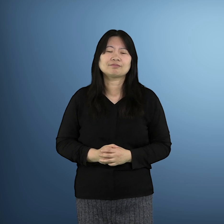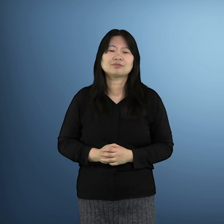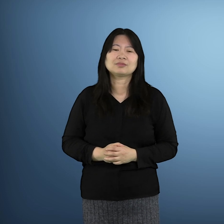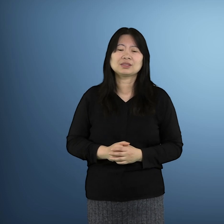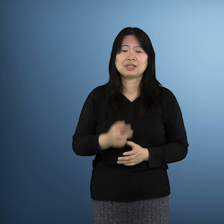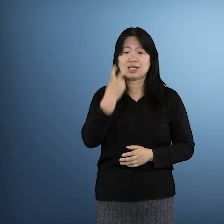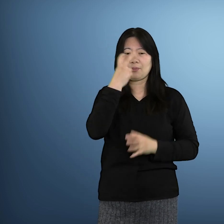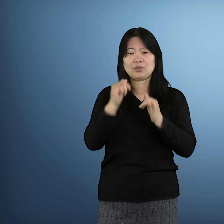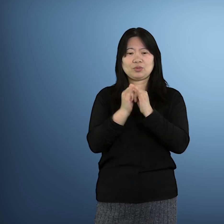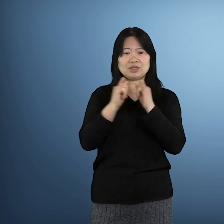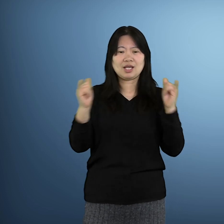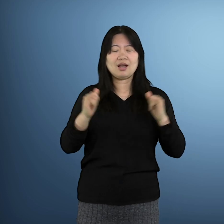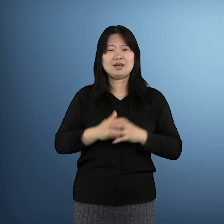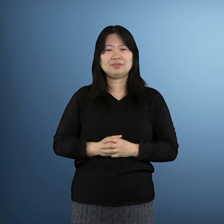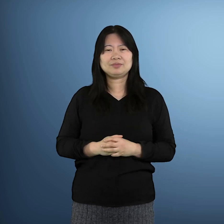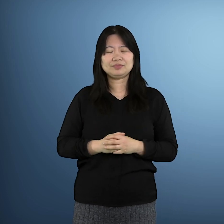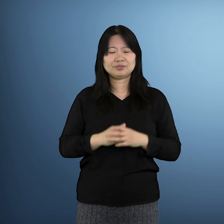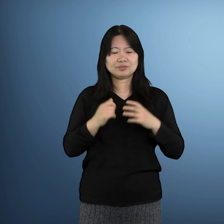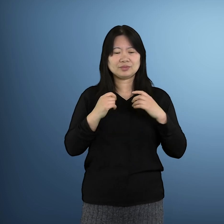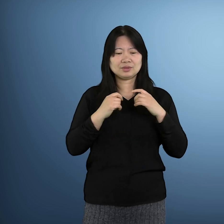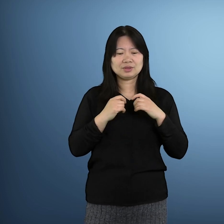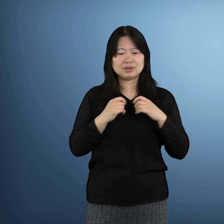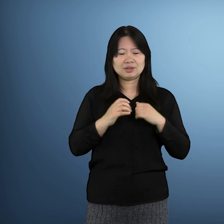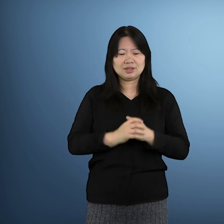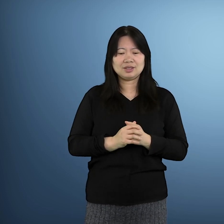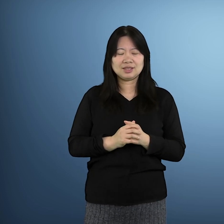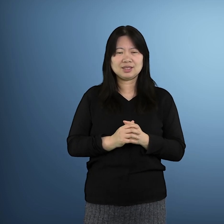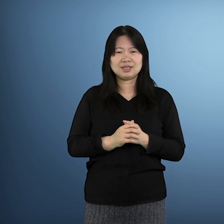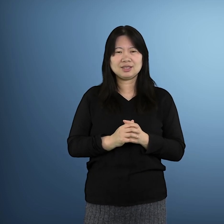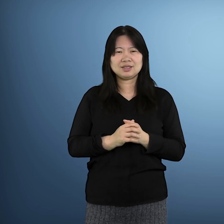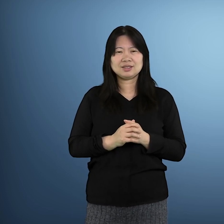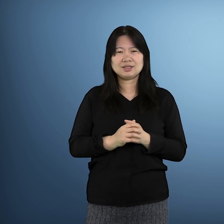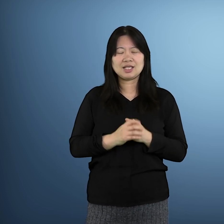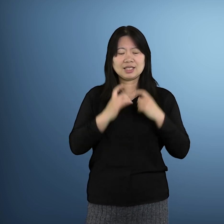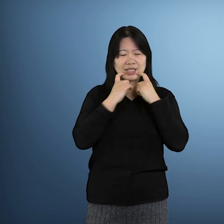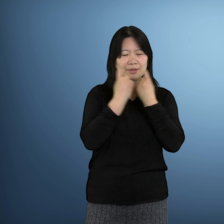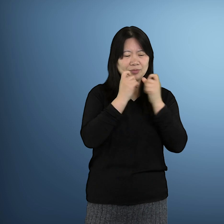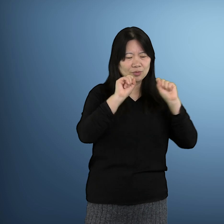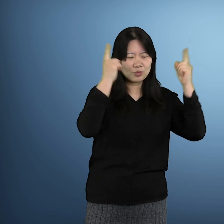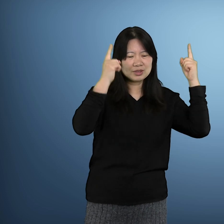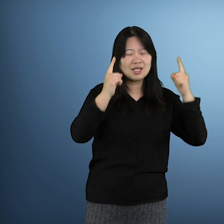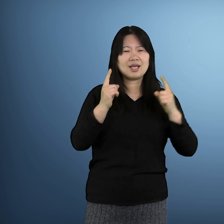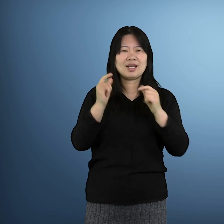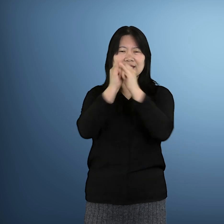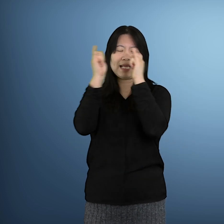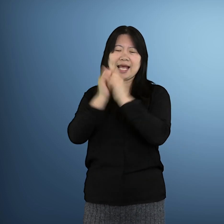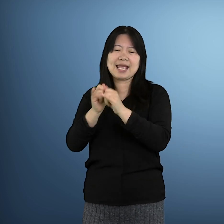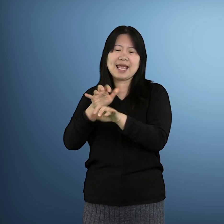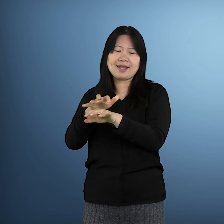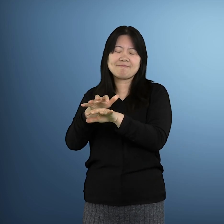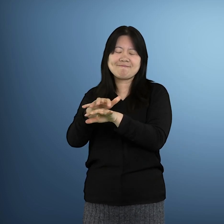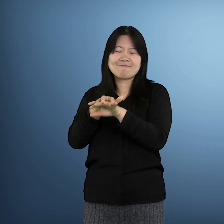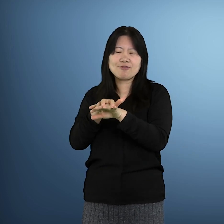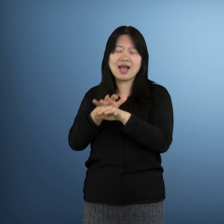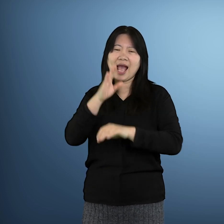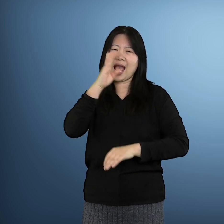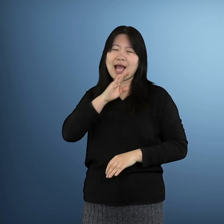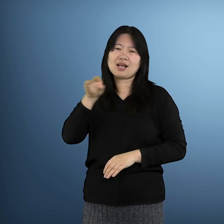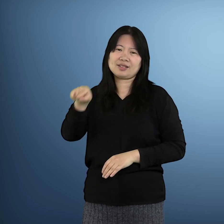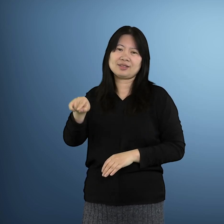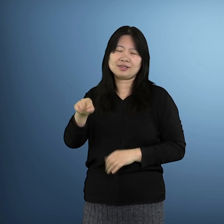이 감독자, 이건 개인이면서 동시에 구조적 악이에요. 이것은 개인에게만